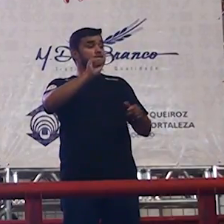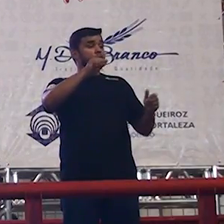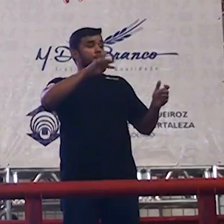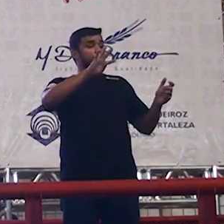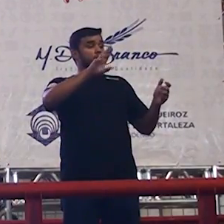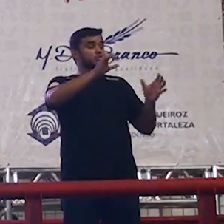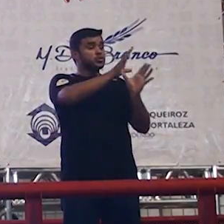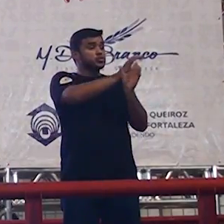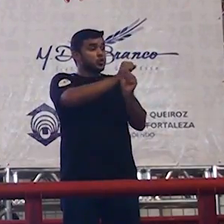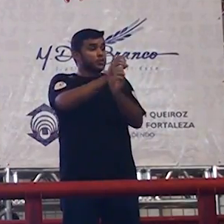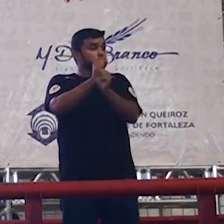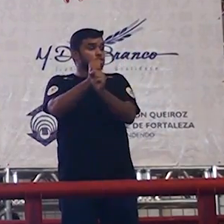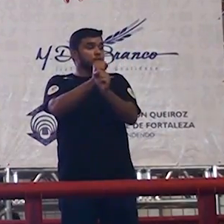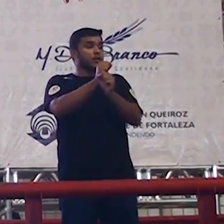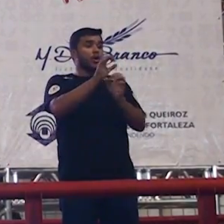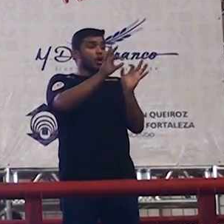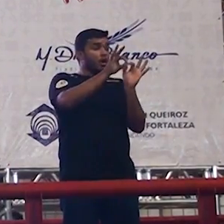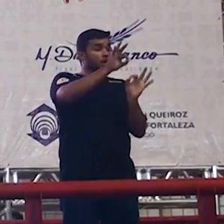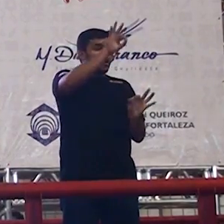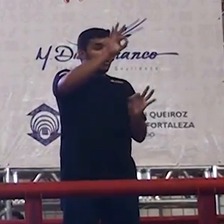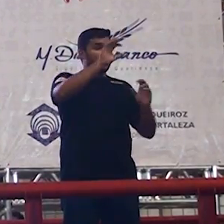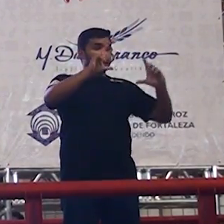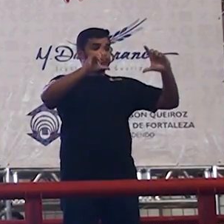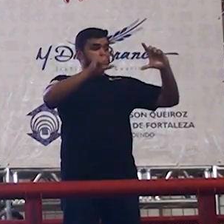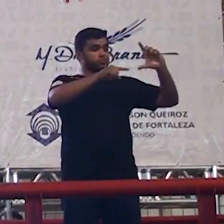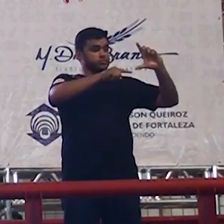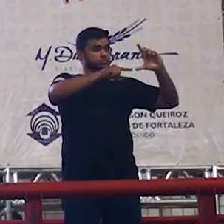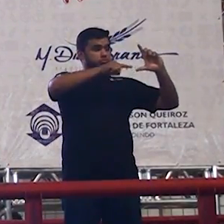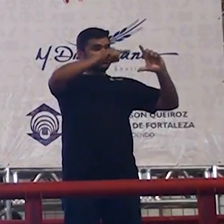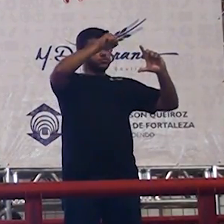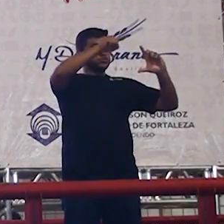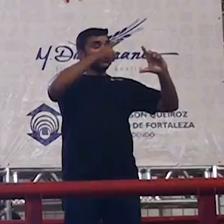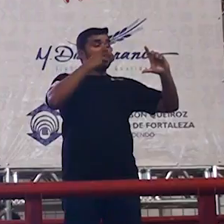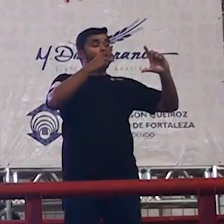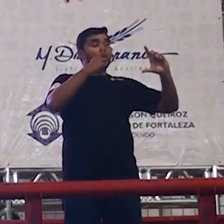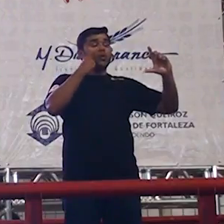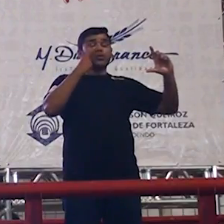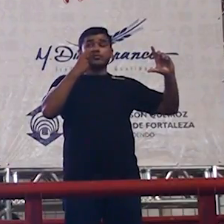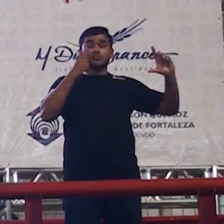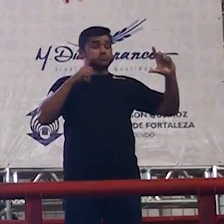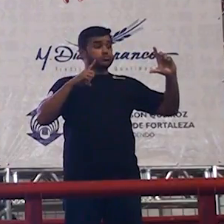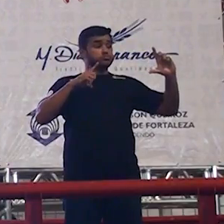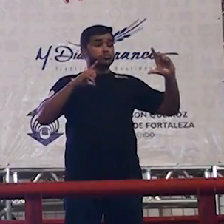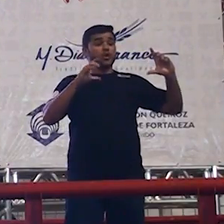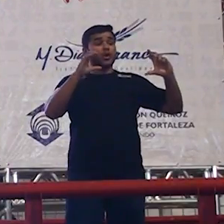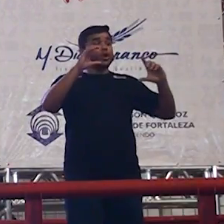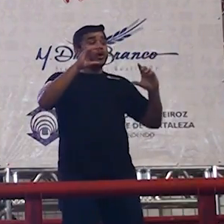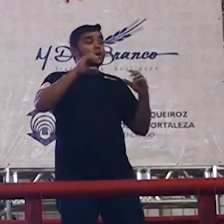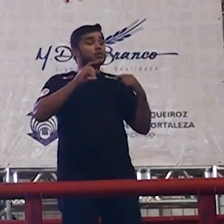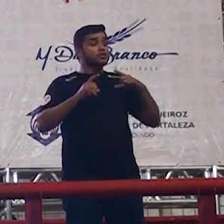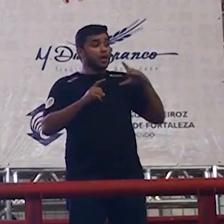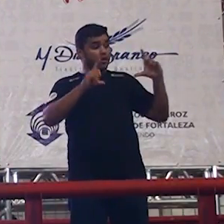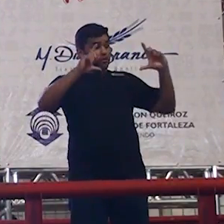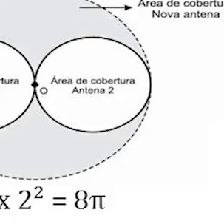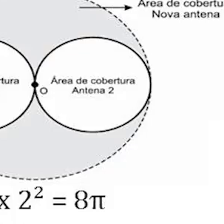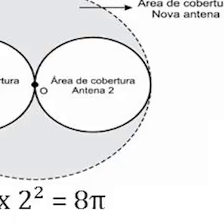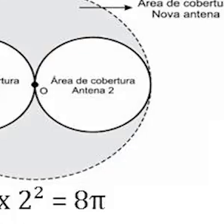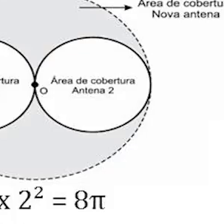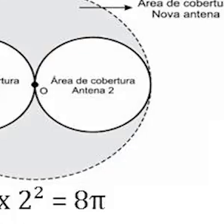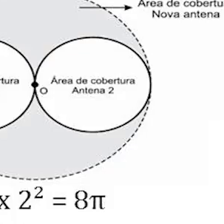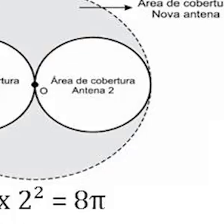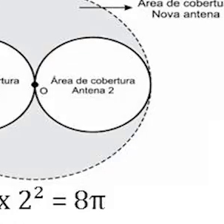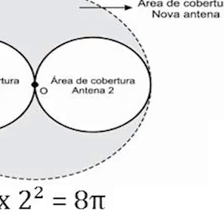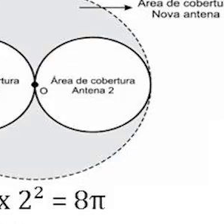raio de uma das antenas. Olha ali, ó. Do ponto O à